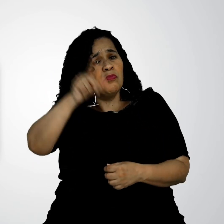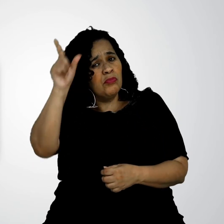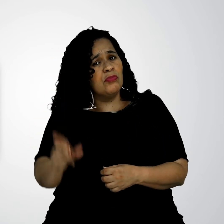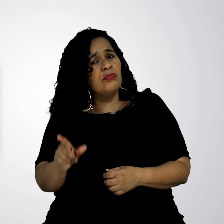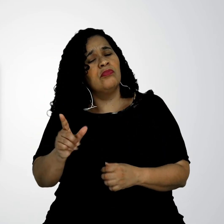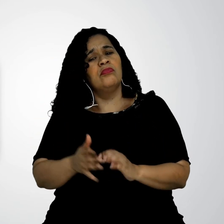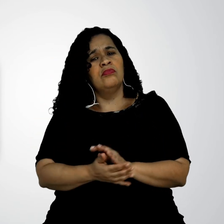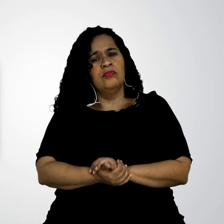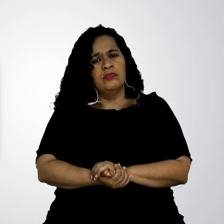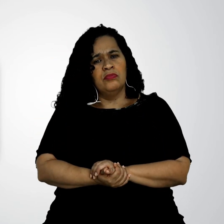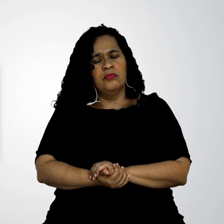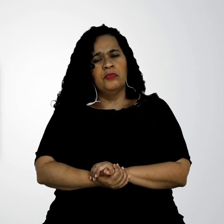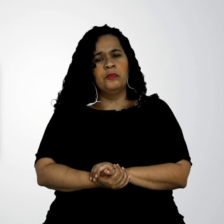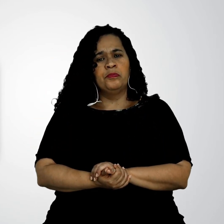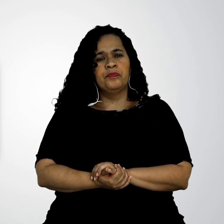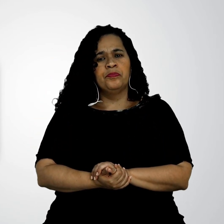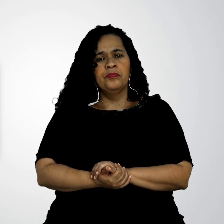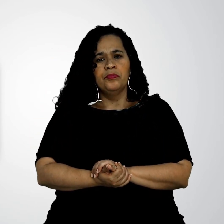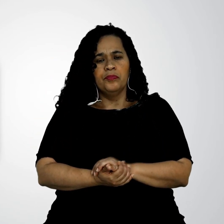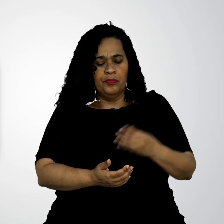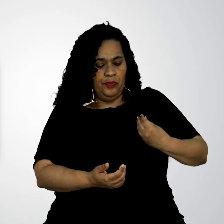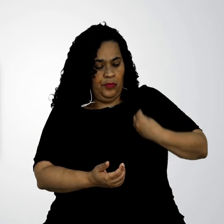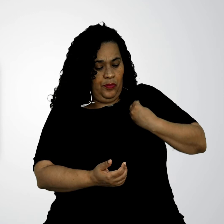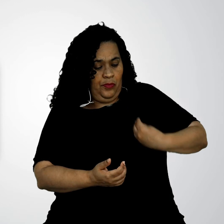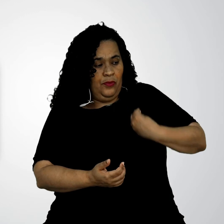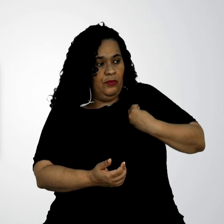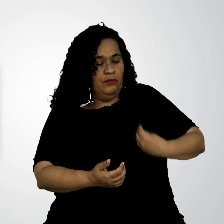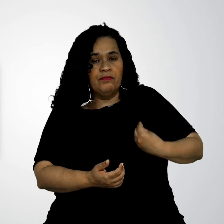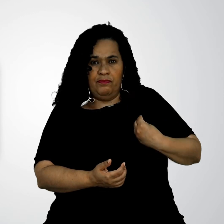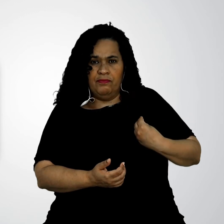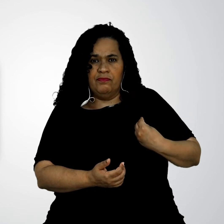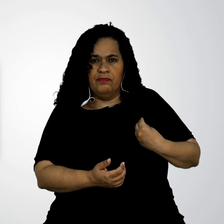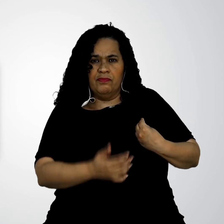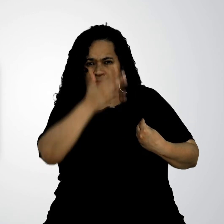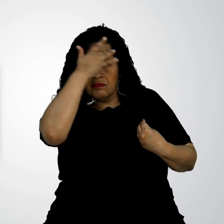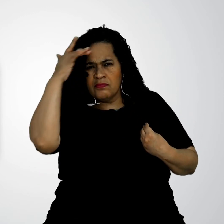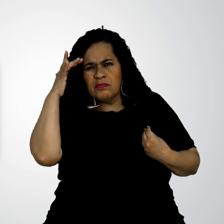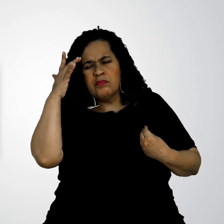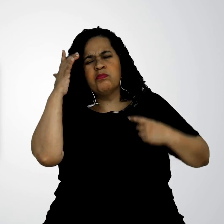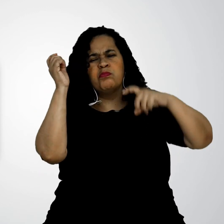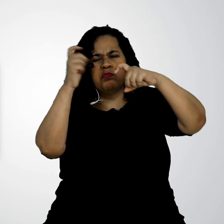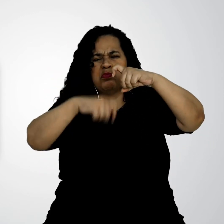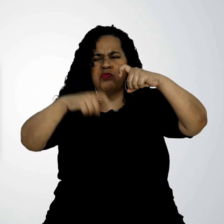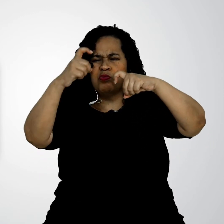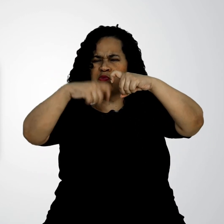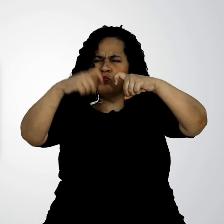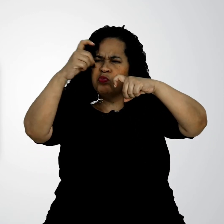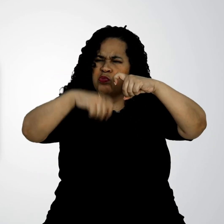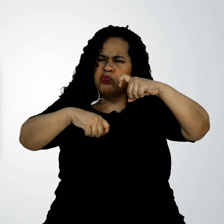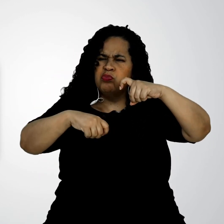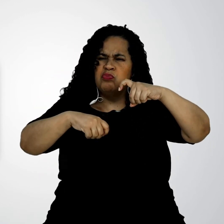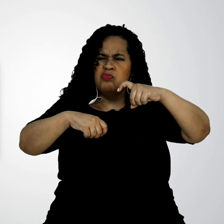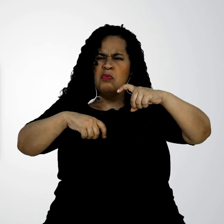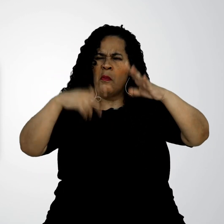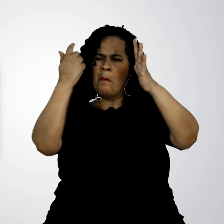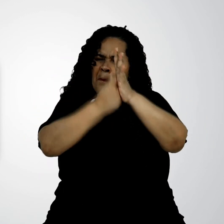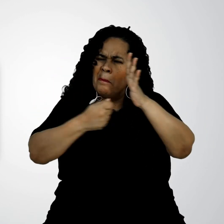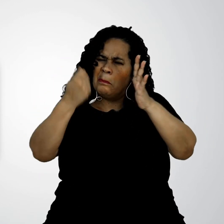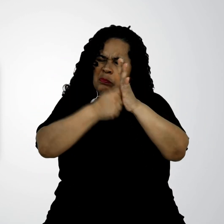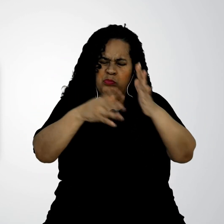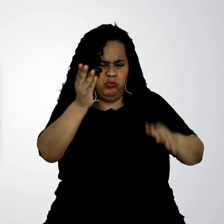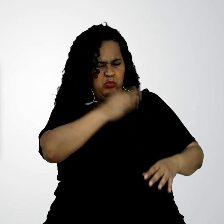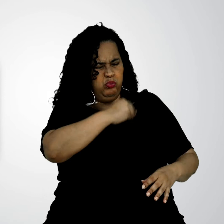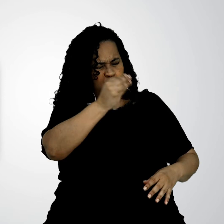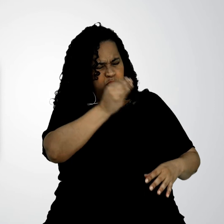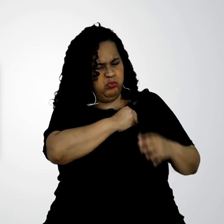natural, essa organização da vida sexual. Mas enquanto a gente luta em orações, e luta contra o pecado, luta contra as desordens, há